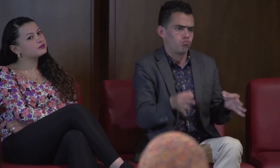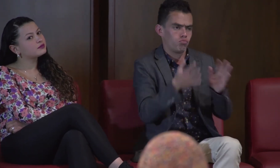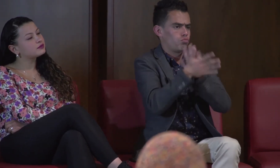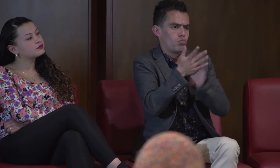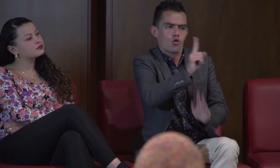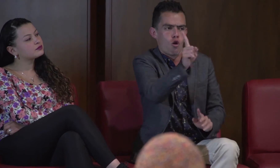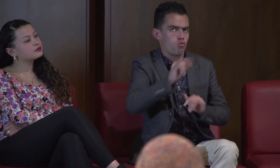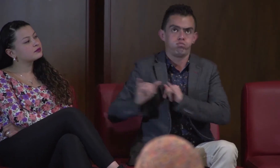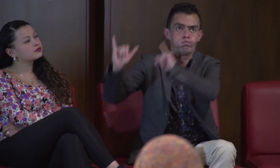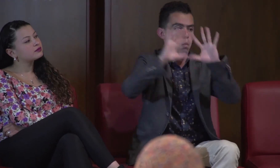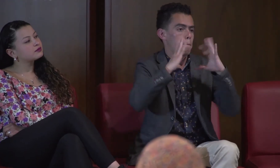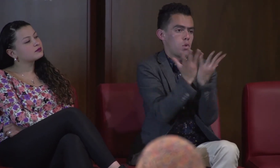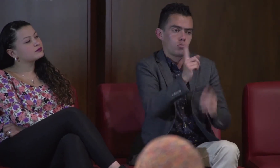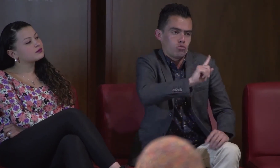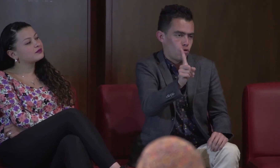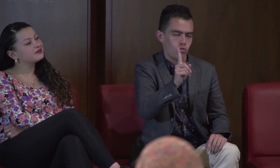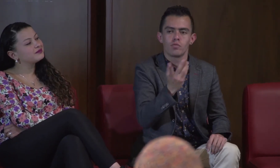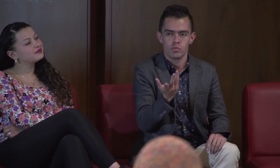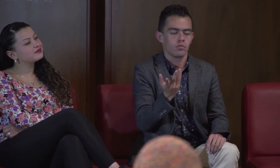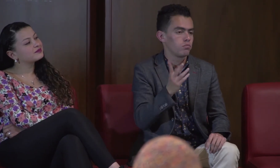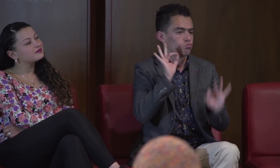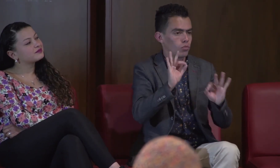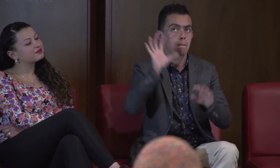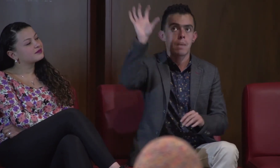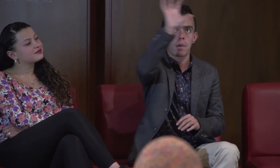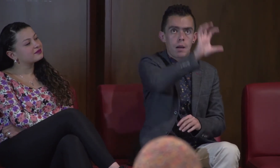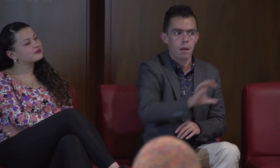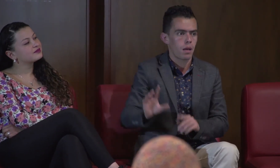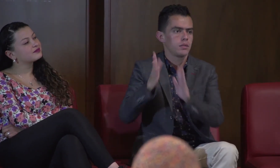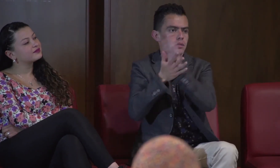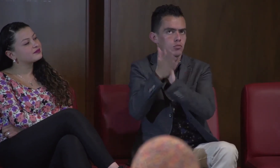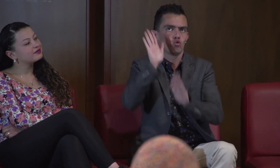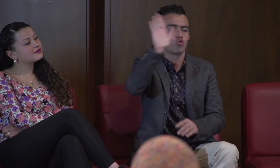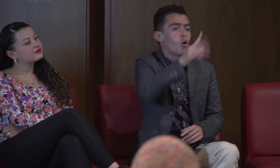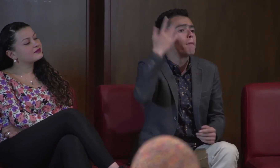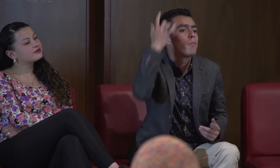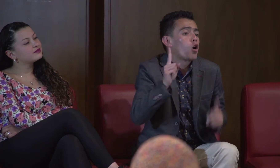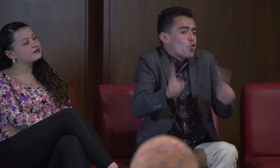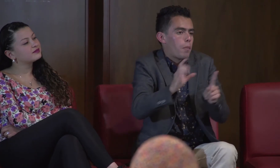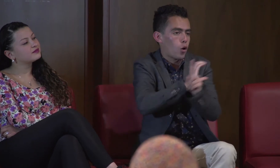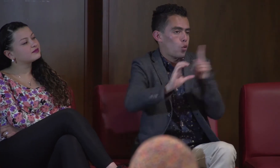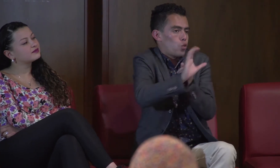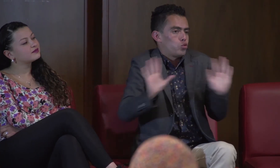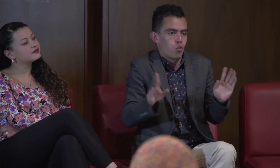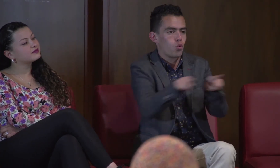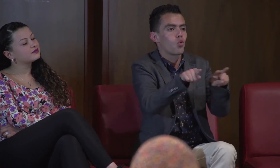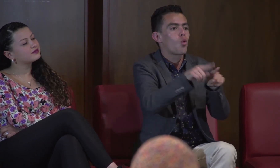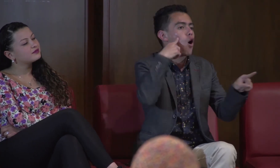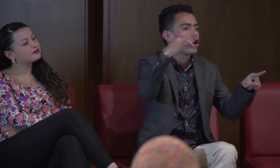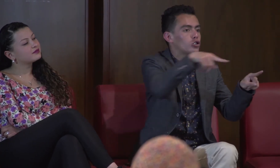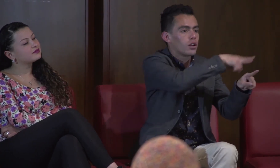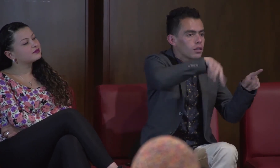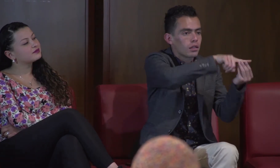de esos paradigmas es que se cree que la lengua de señas es universal. Primero quiero romper ese mito, la lengua de señas no es universal. Cada uno de los países